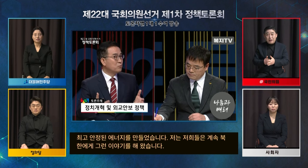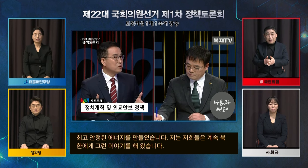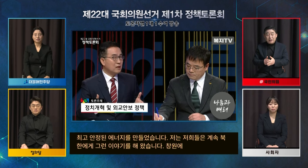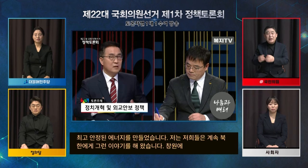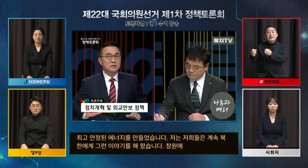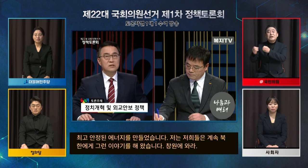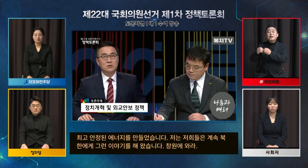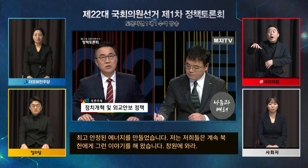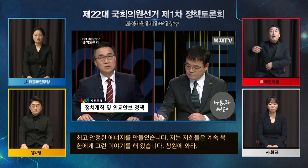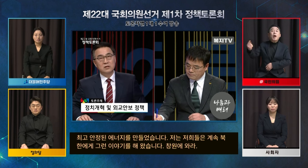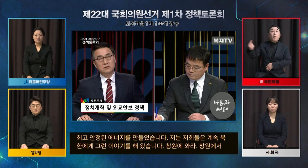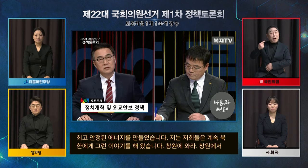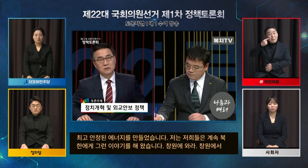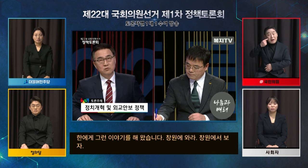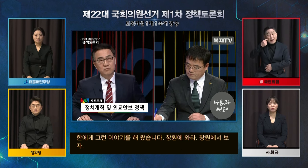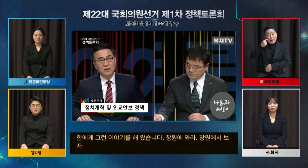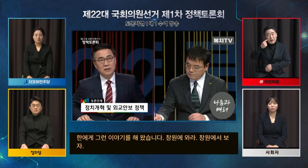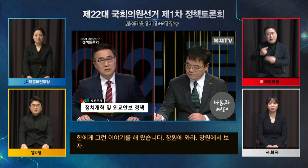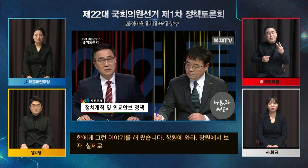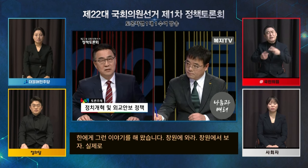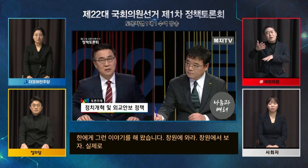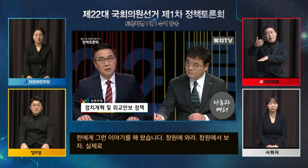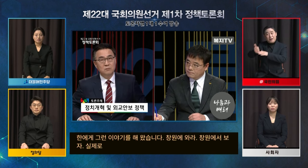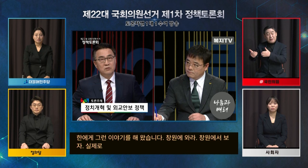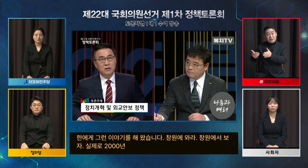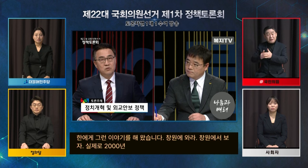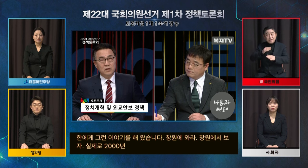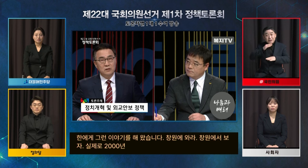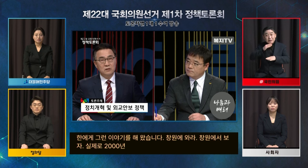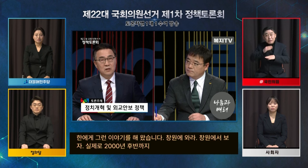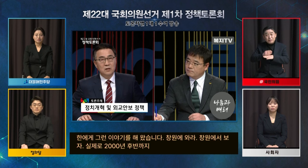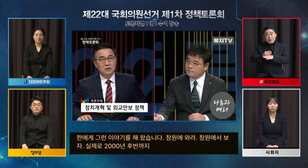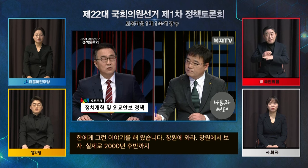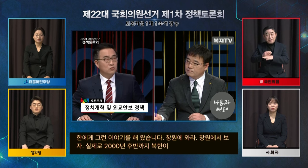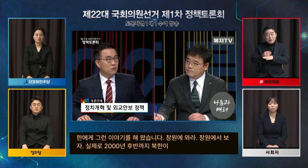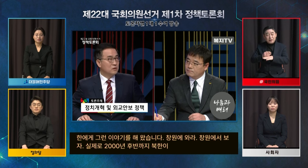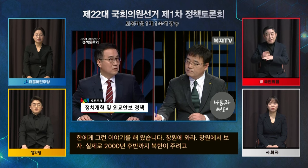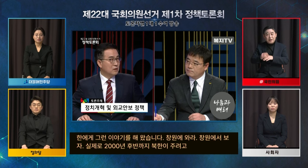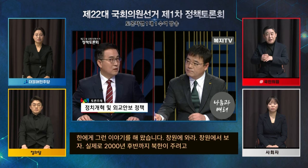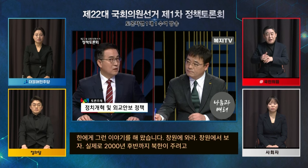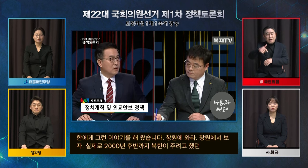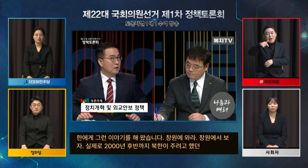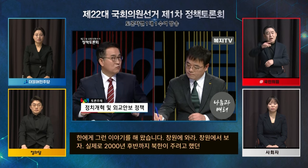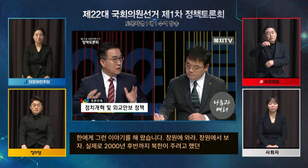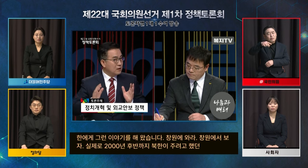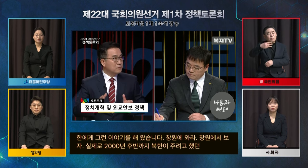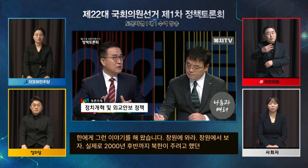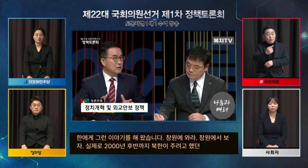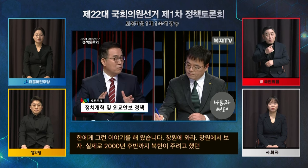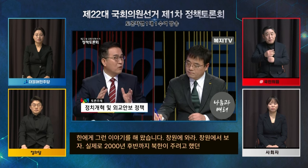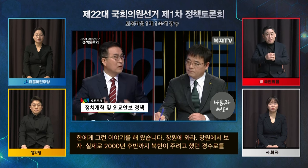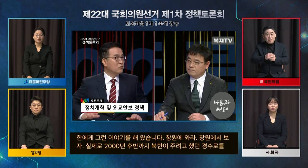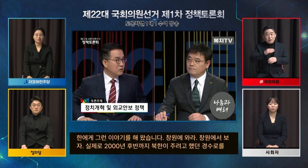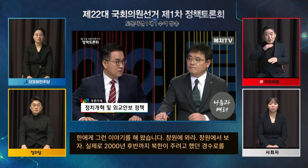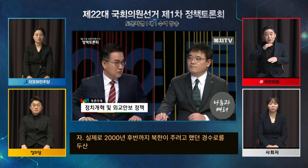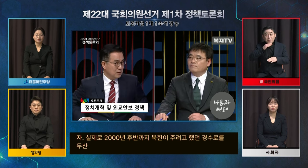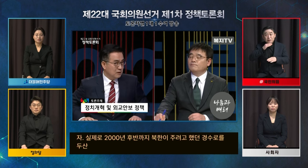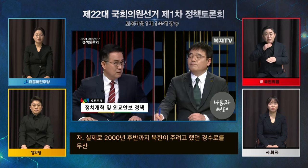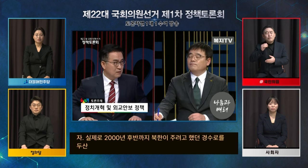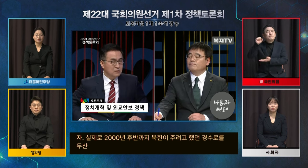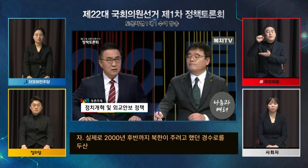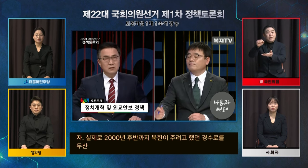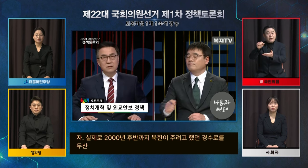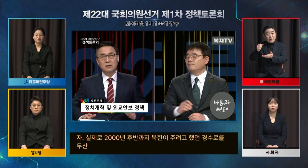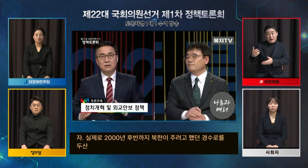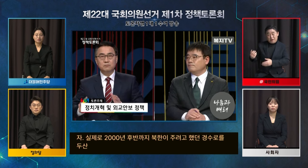창원에서 한번 보자. 실제로 2000년 후반까지 북한에 주려고 했던 경수로를 두산애네빌리티에 보관하고 있었습니다.